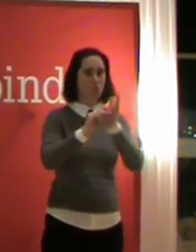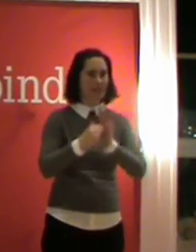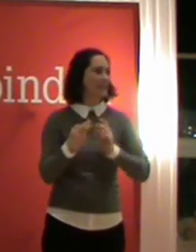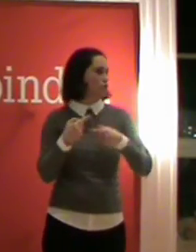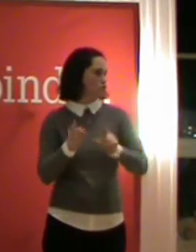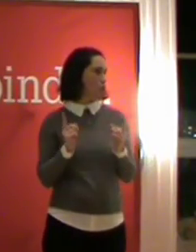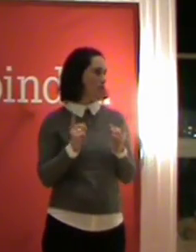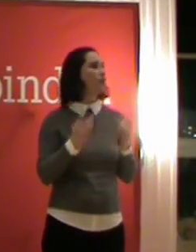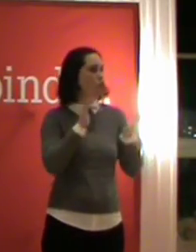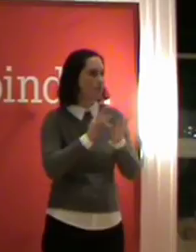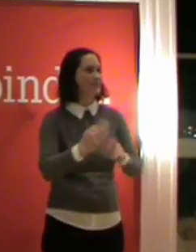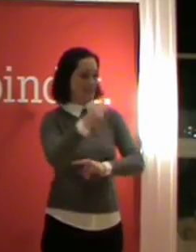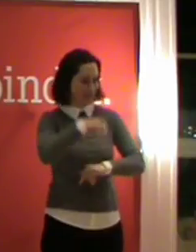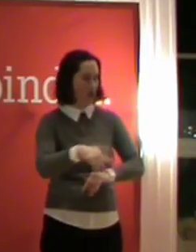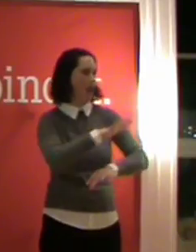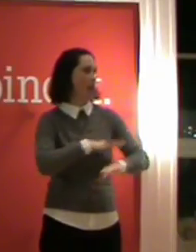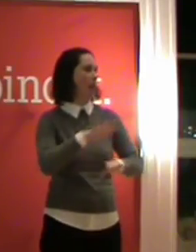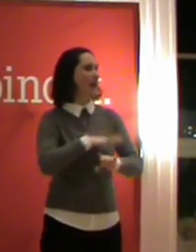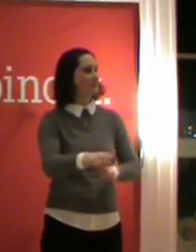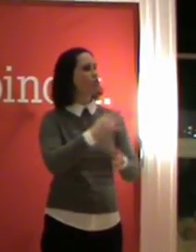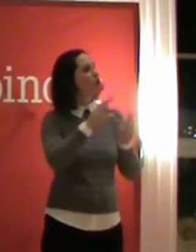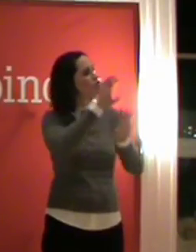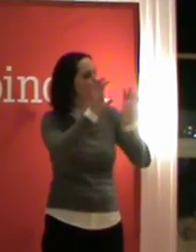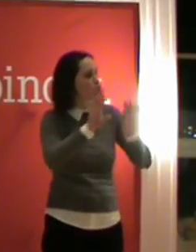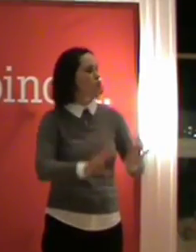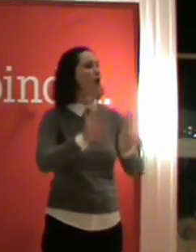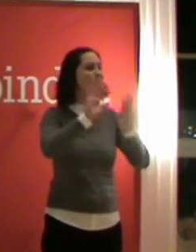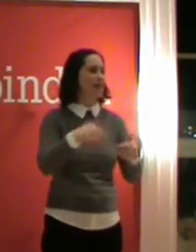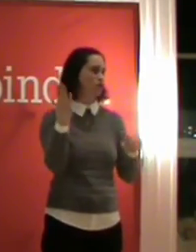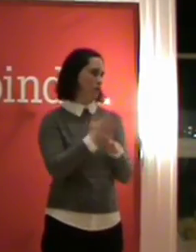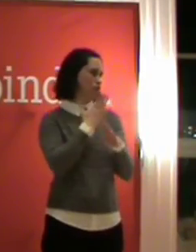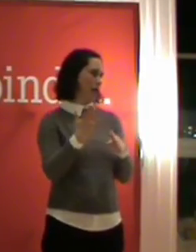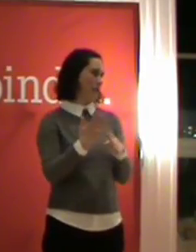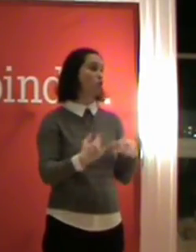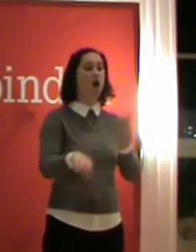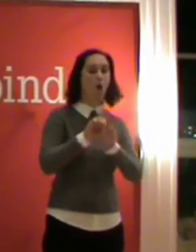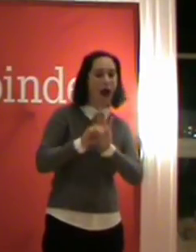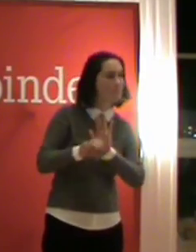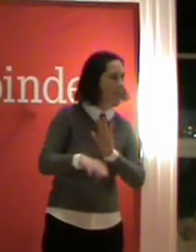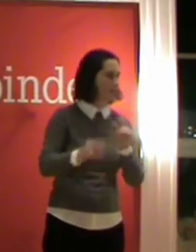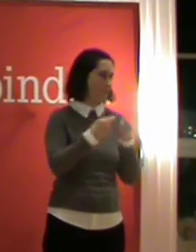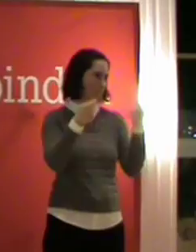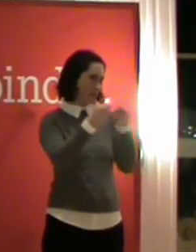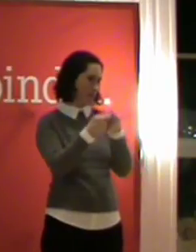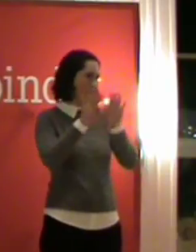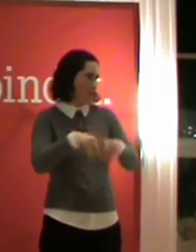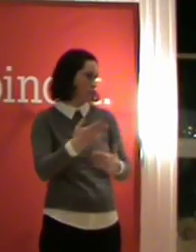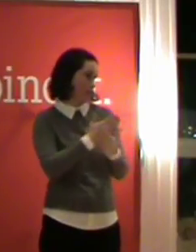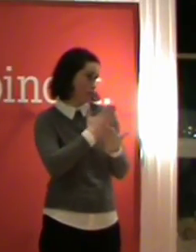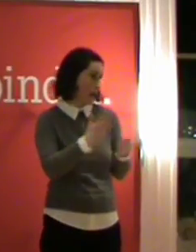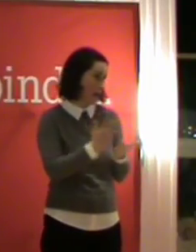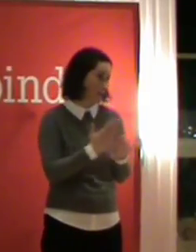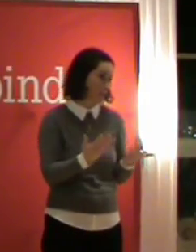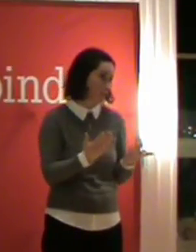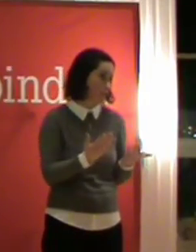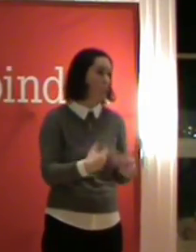Teil viele Entscheidungen des Landes über Strukturen der Abwasserverbände, aber eben auch viele Entscheidungen